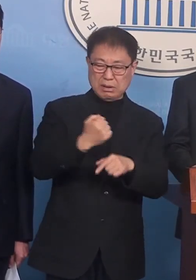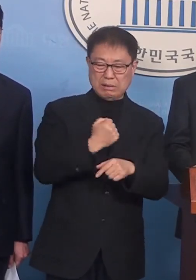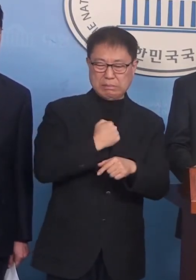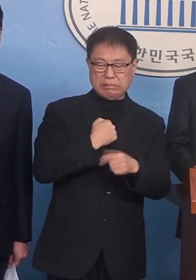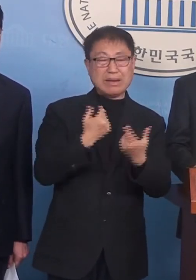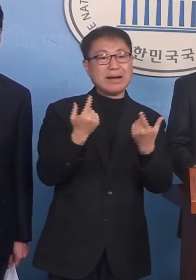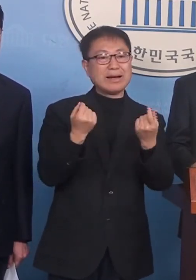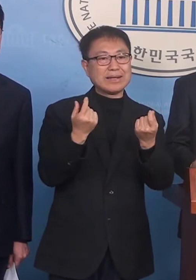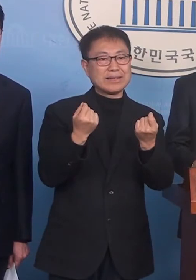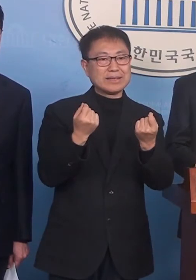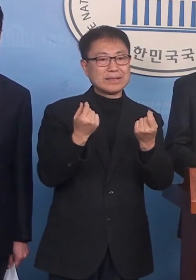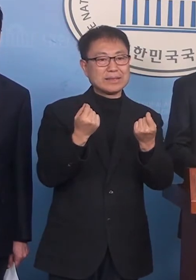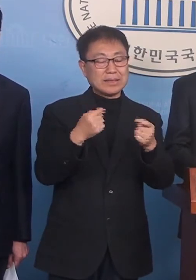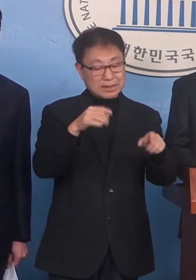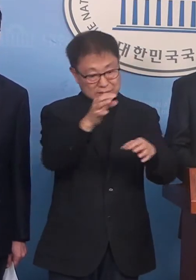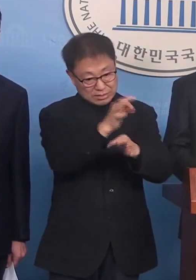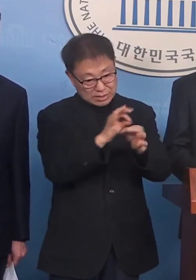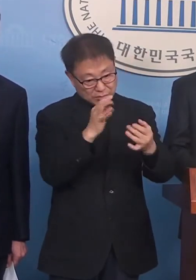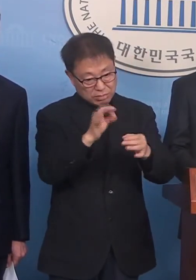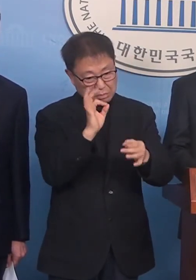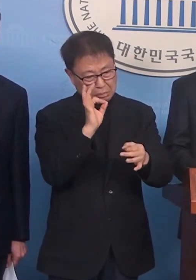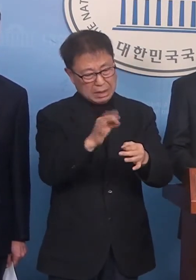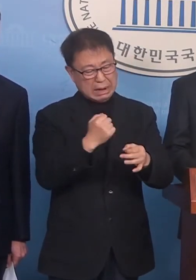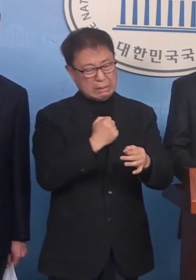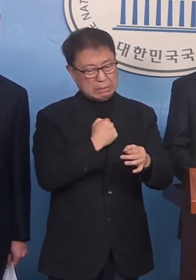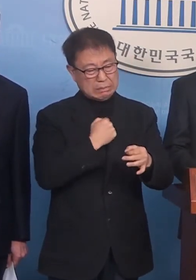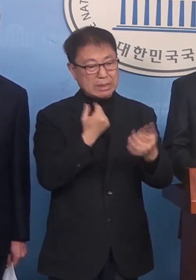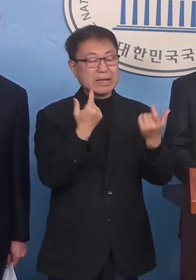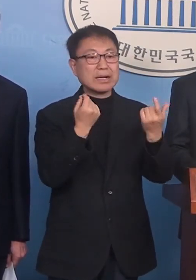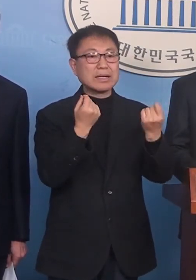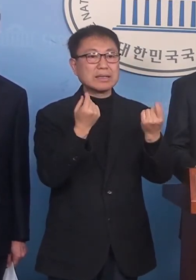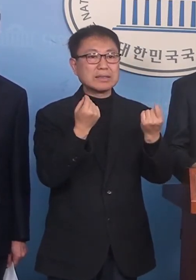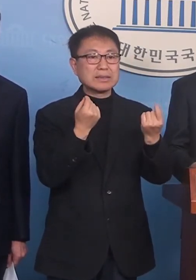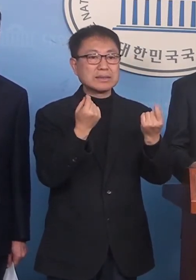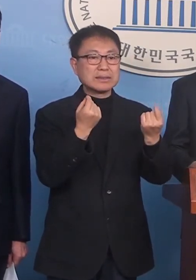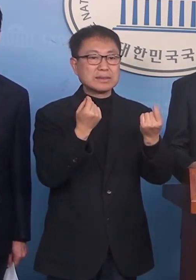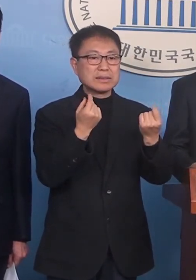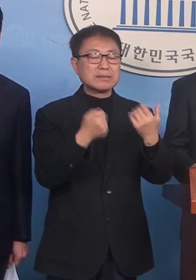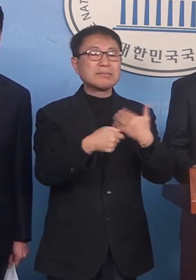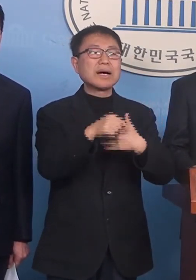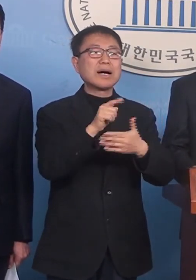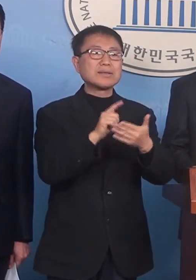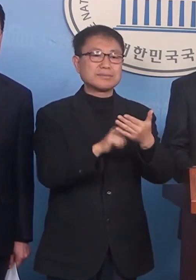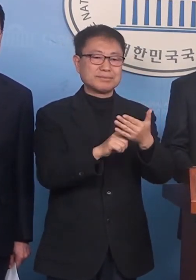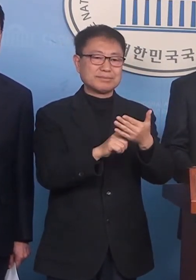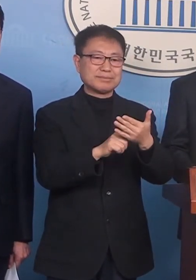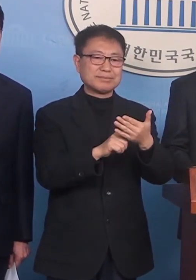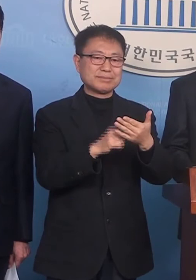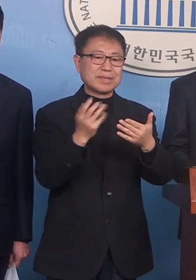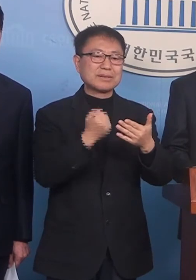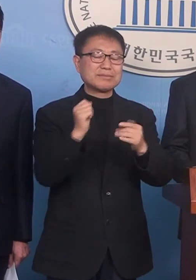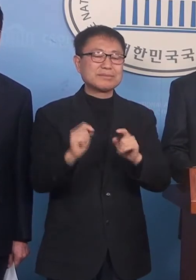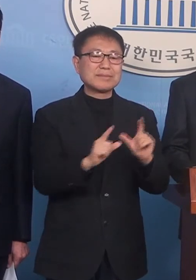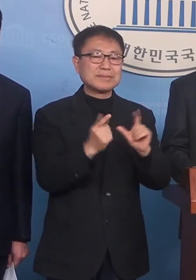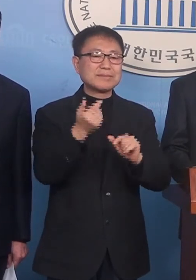정치를 한탄하고 경제를 보면 경제를 한탄하는 그런 심정으로 살고 있었는데